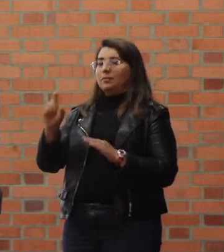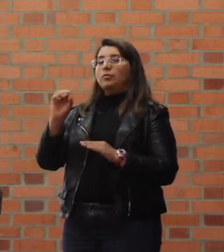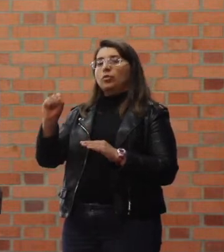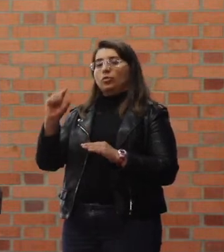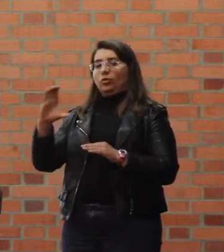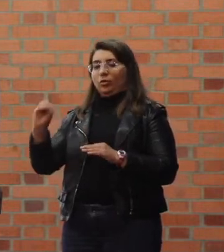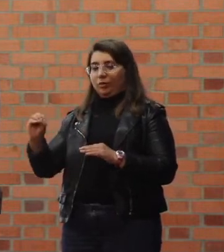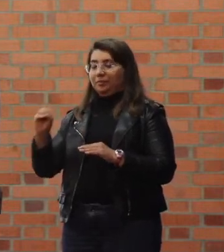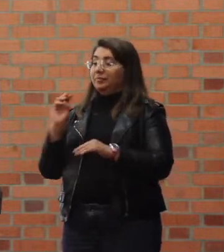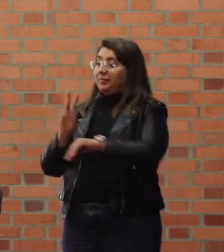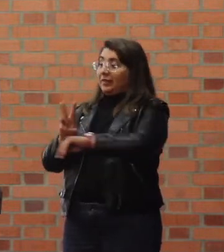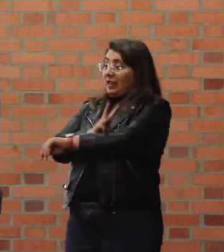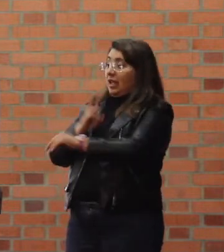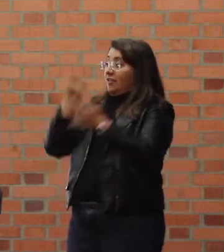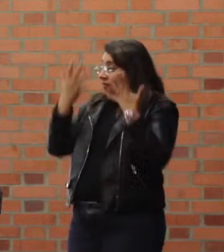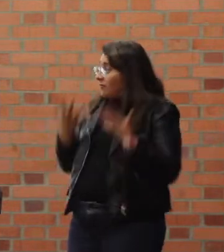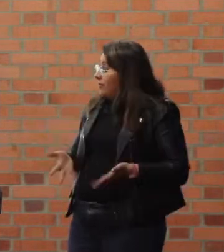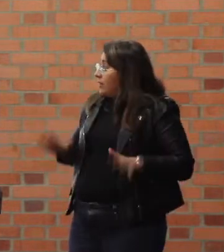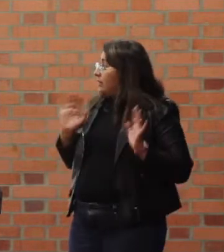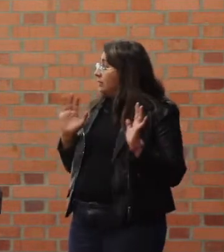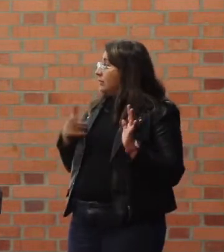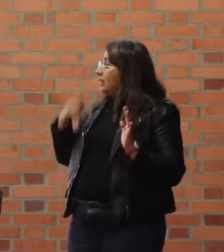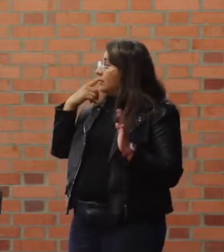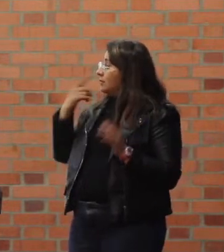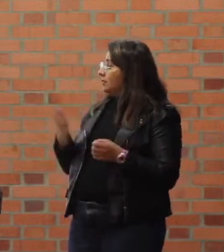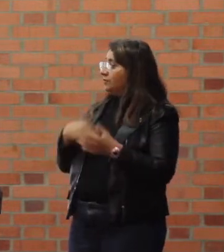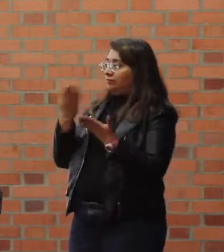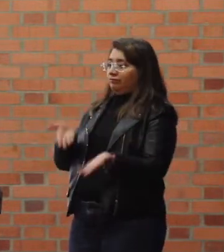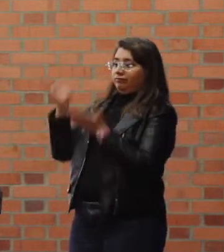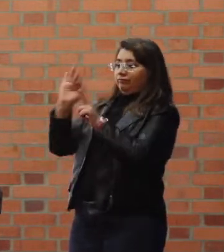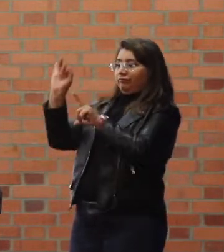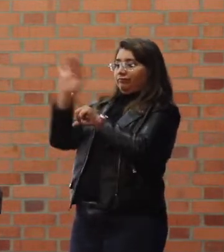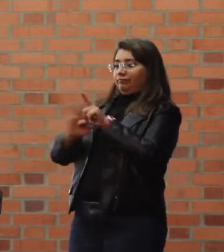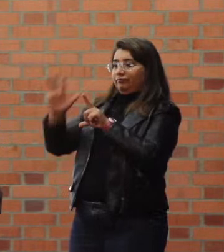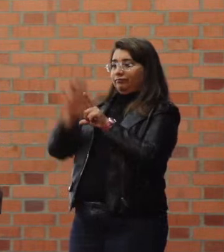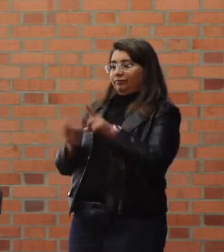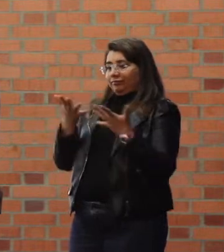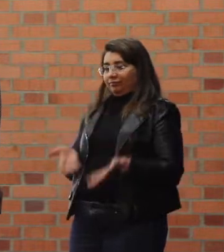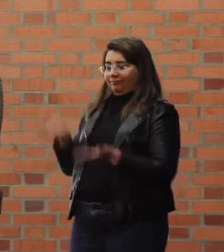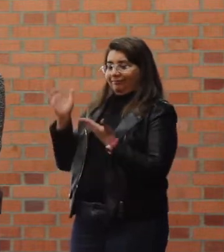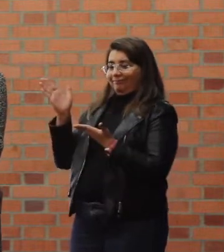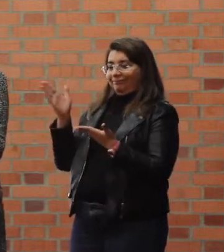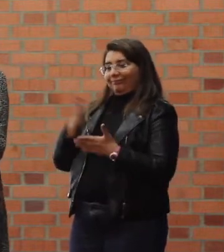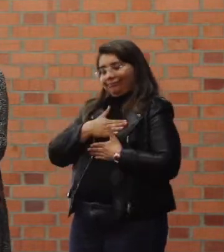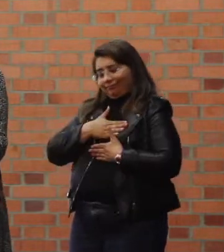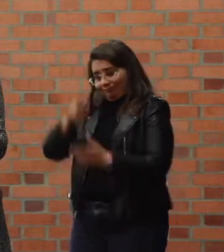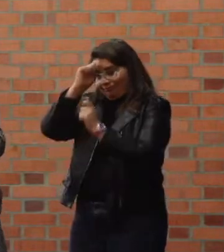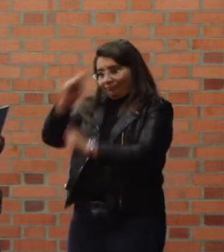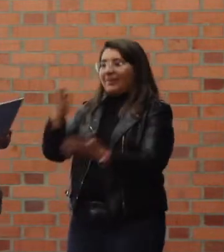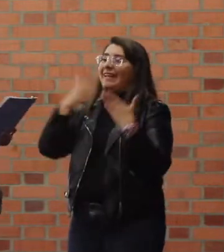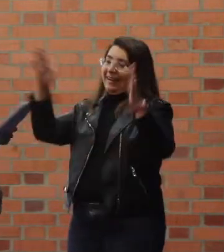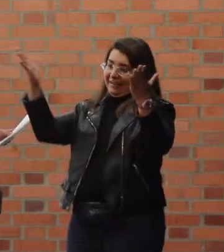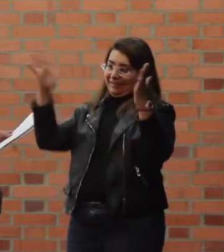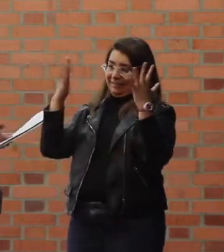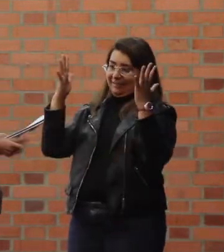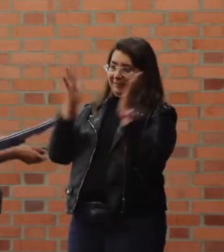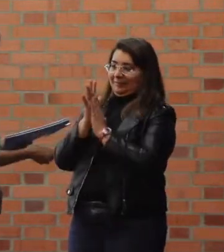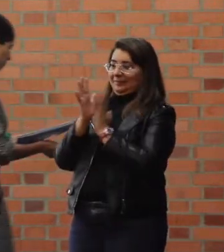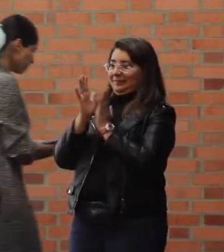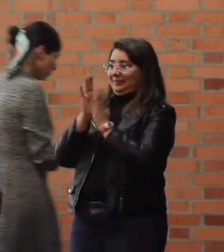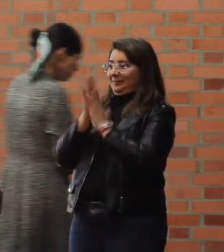además al final proyectaremos un vídeo dedicado a Lucy Muchísimas gracias